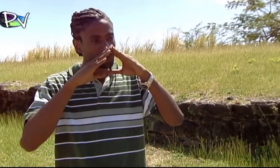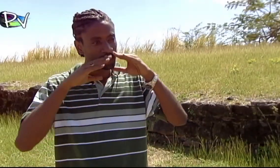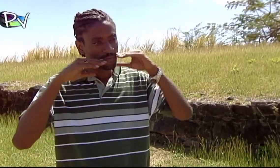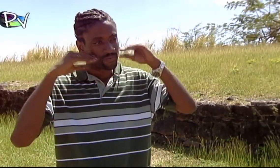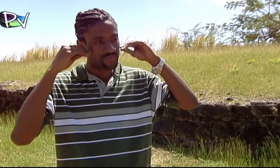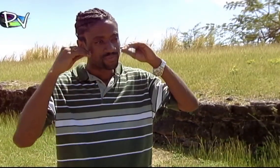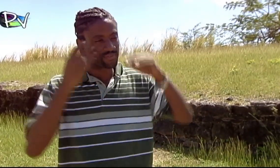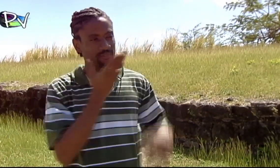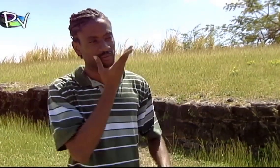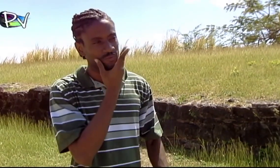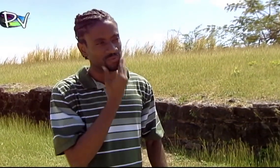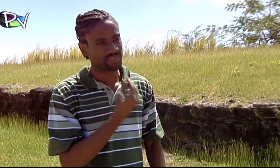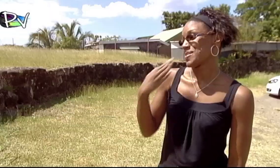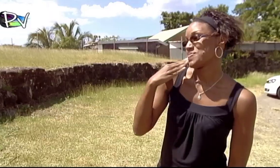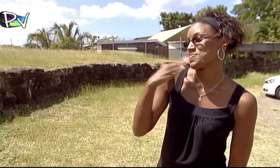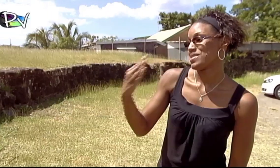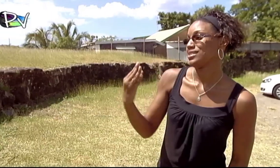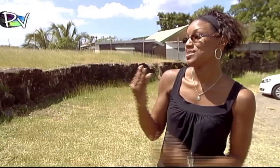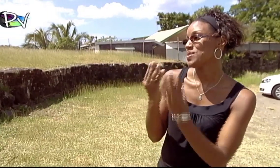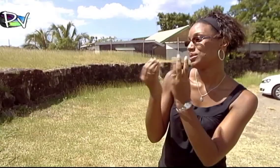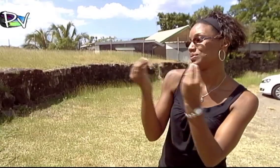Vous avez un joli sourire. Merci beaucoup.